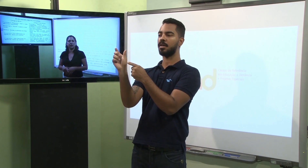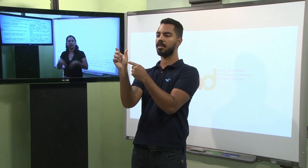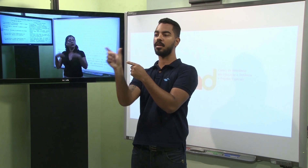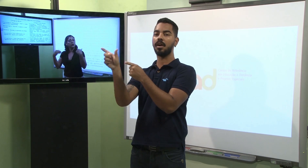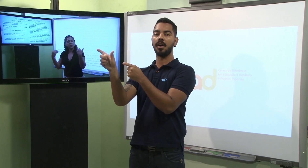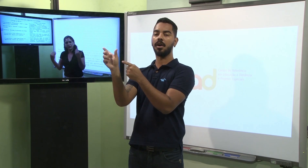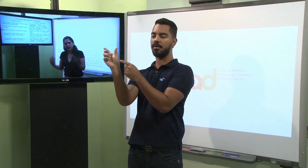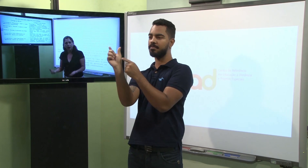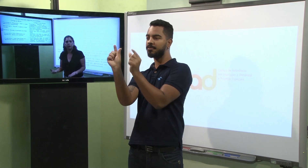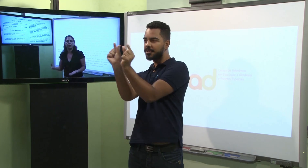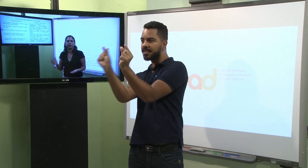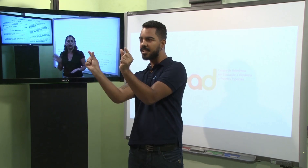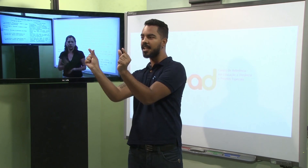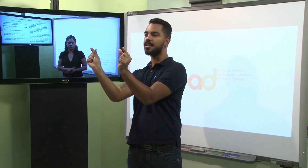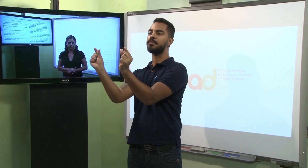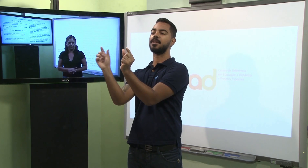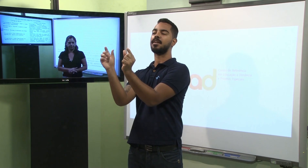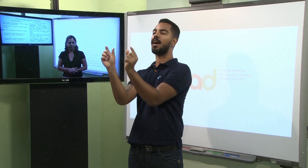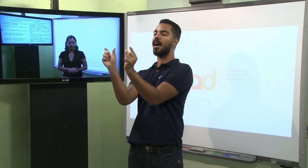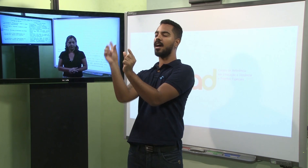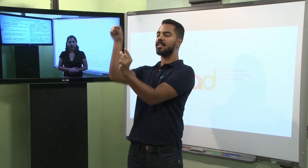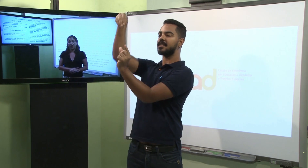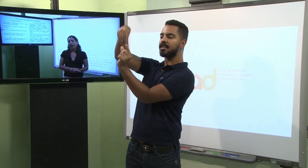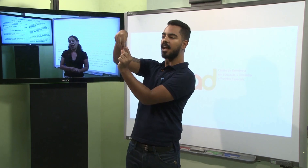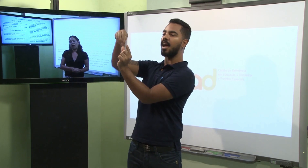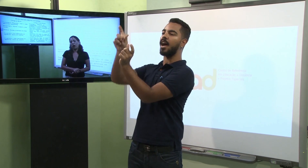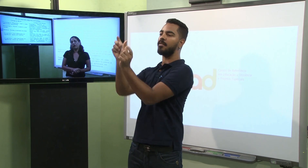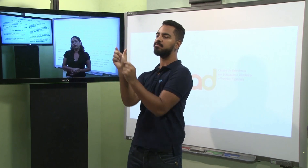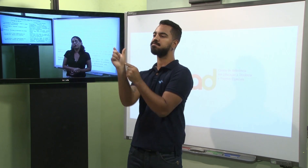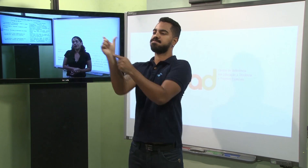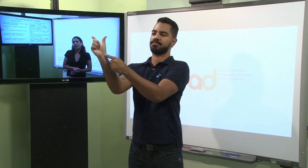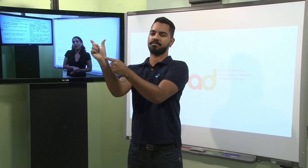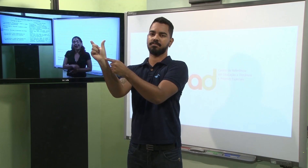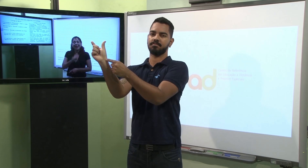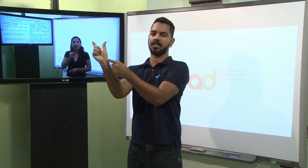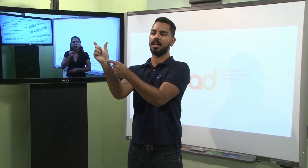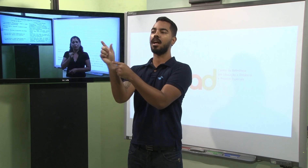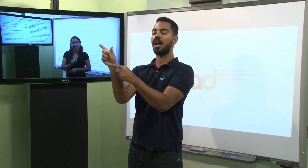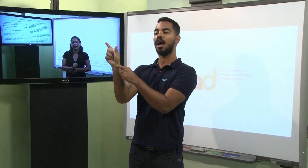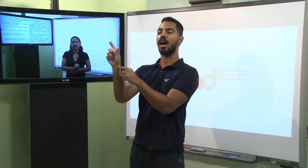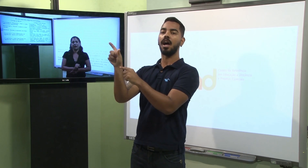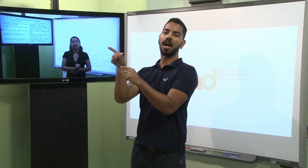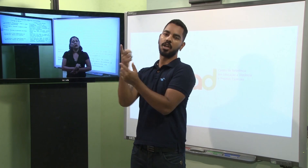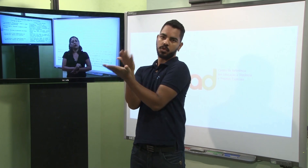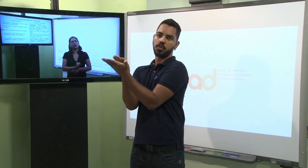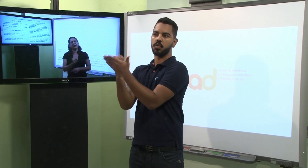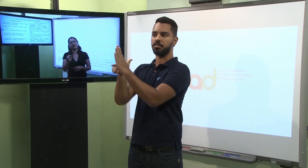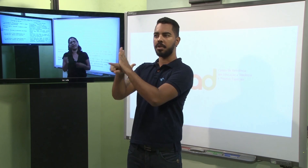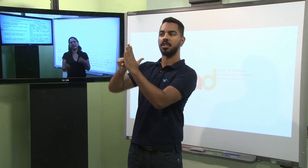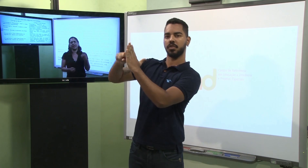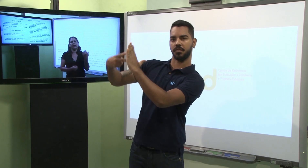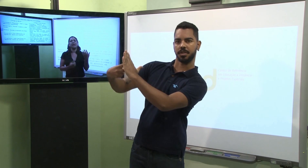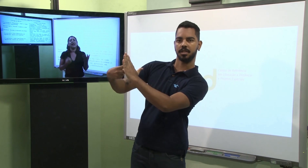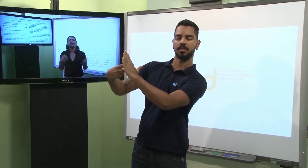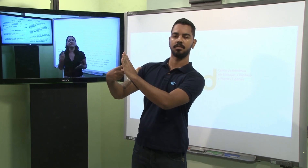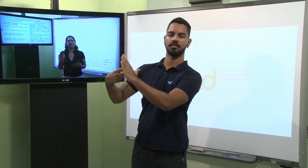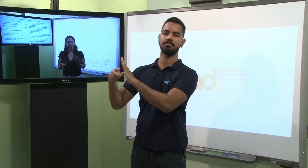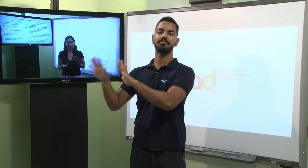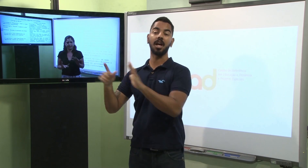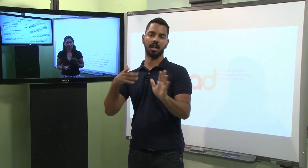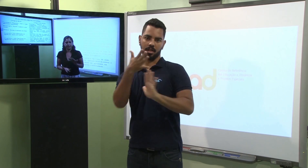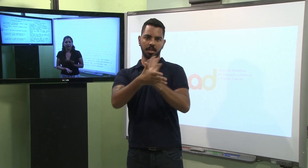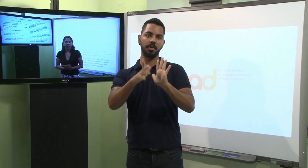propriamente dita, o sinal propriamente dito. Agora vamos fazer uma retomada sobre o que vem a ser